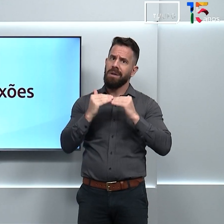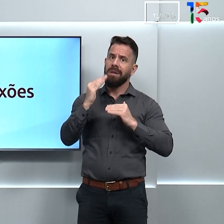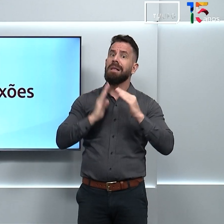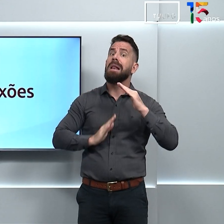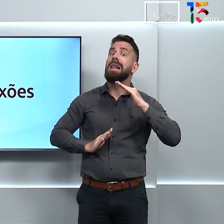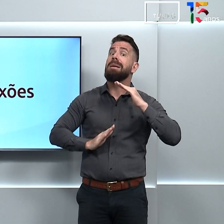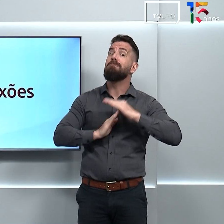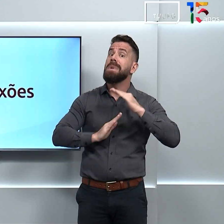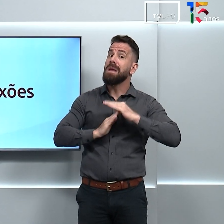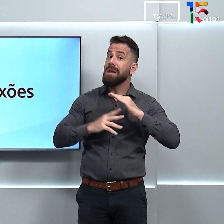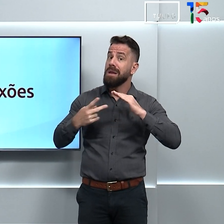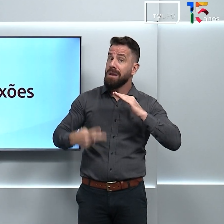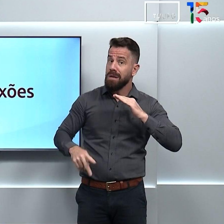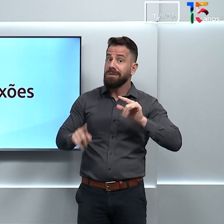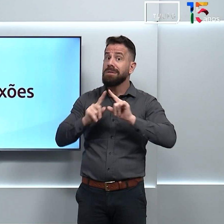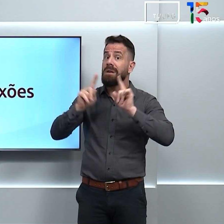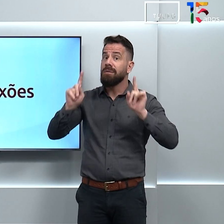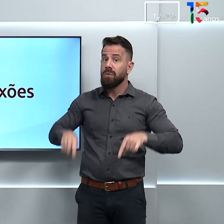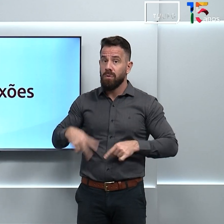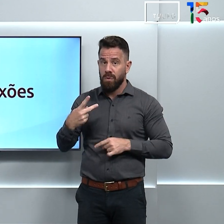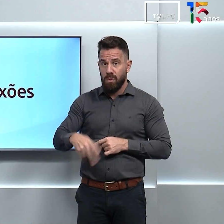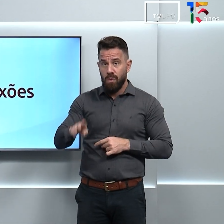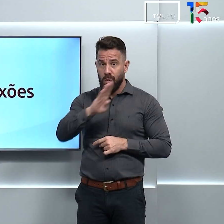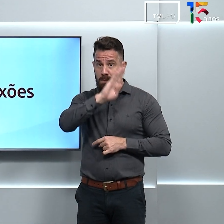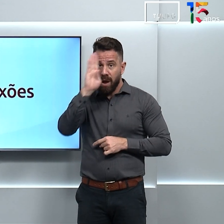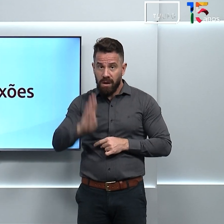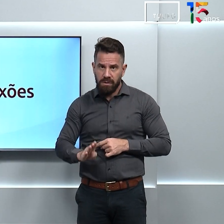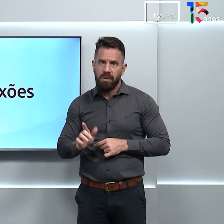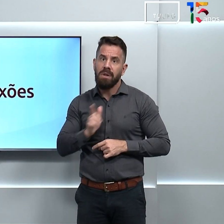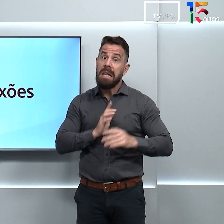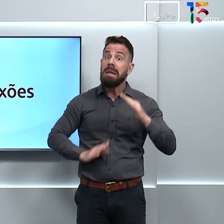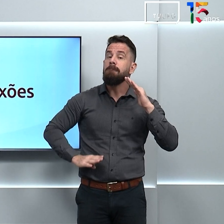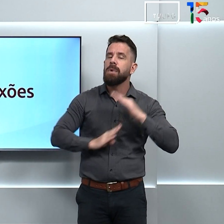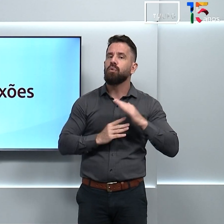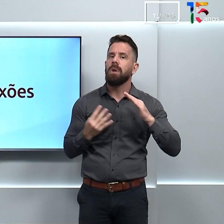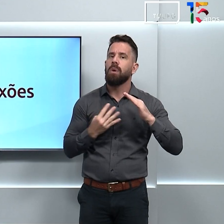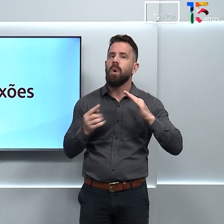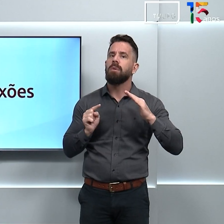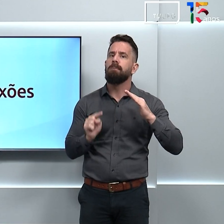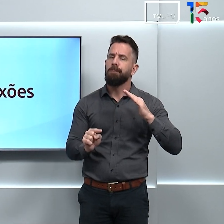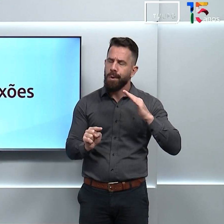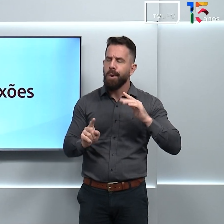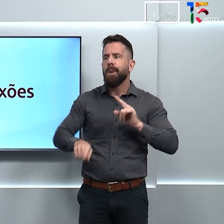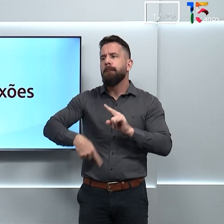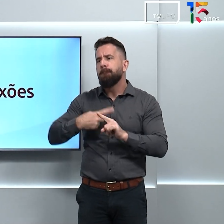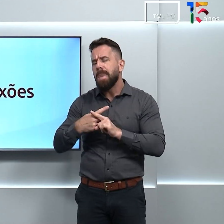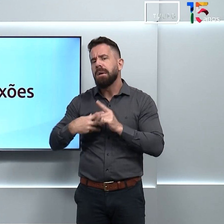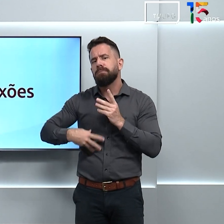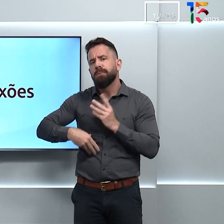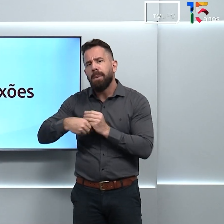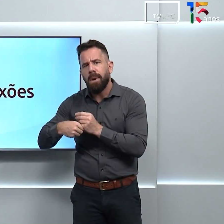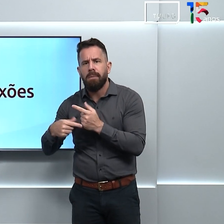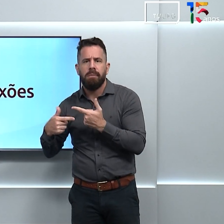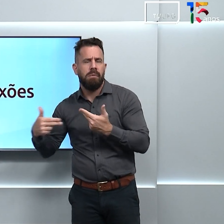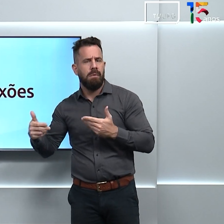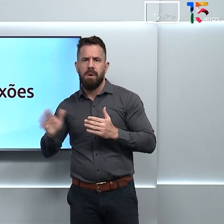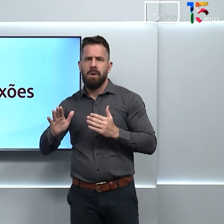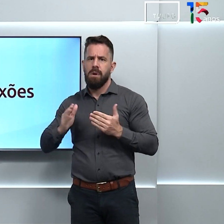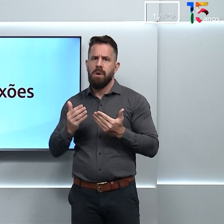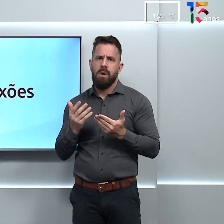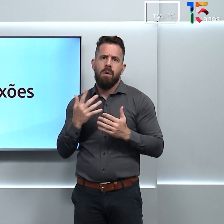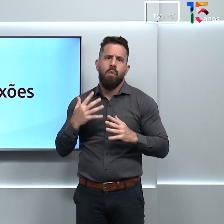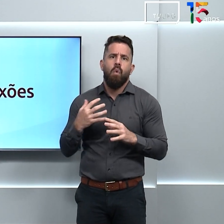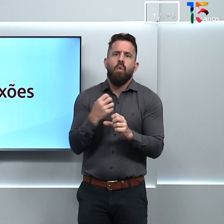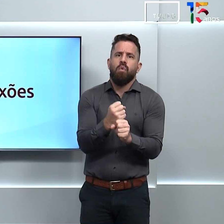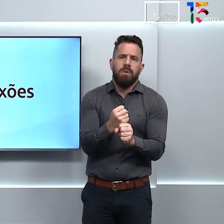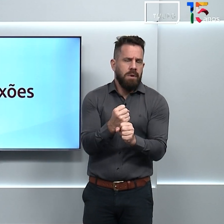Brasil. O limite hoje é de R$ 44 mil, mas os auxílios e outros tipos de benefícios não contam para essa regra